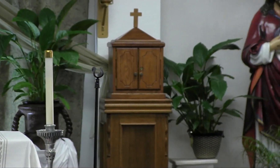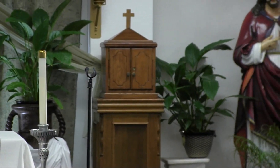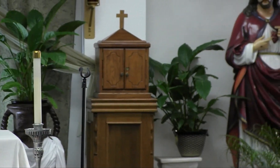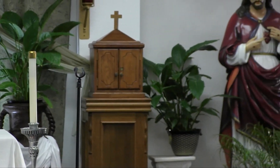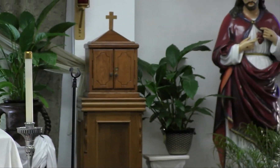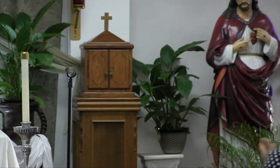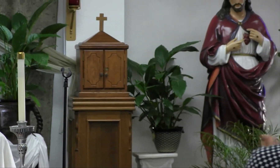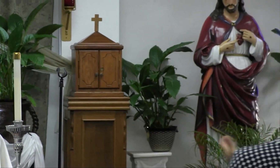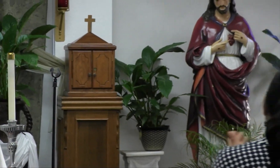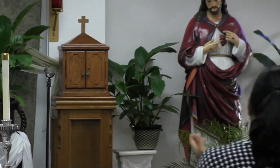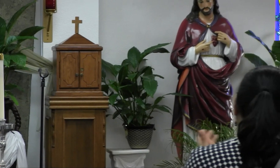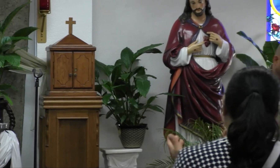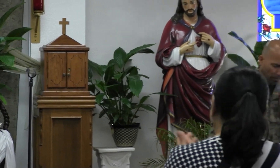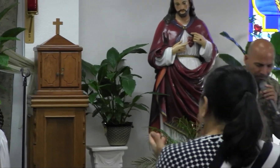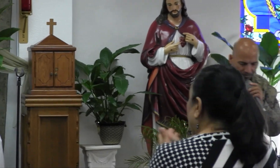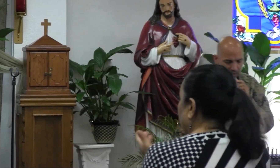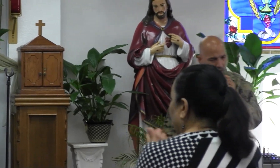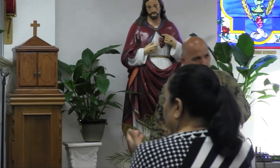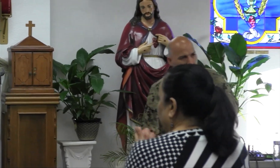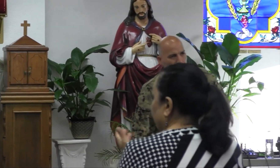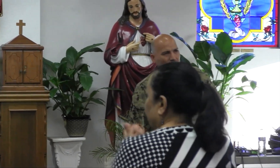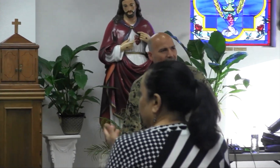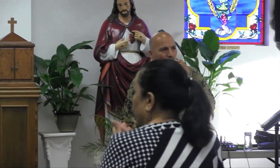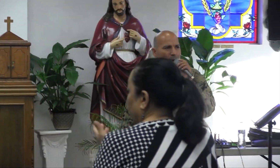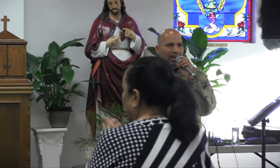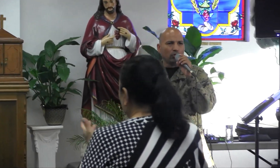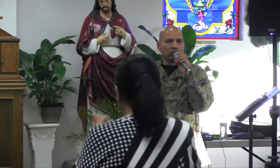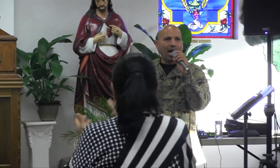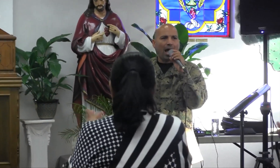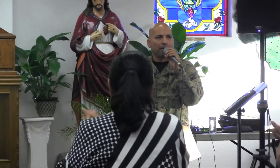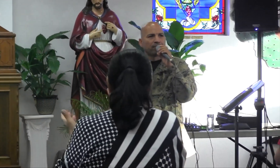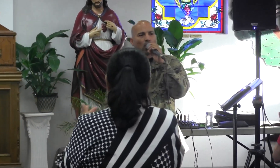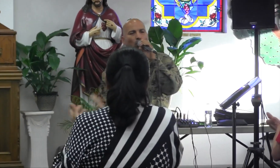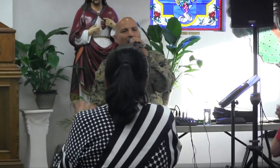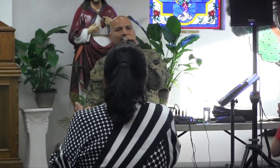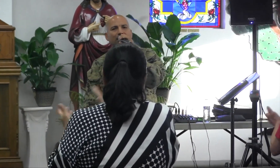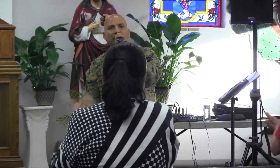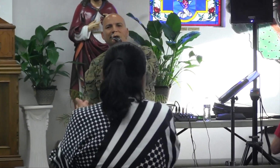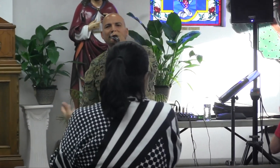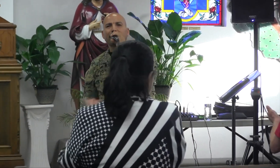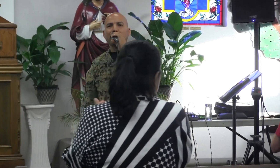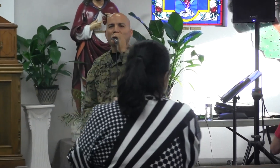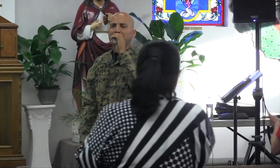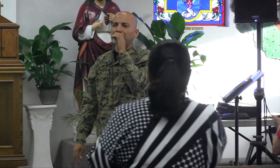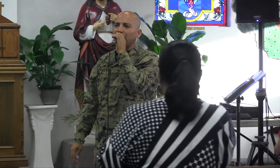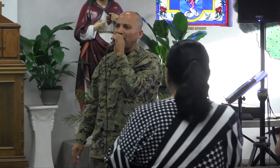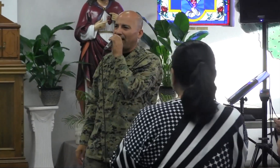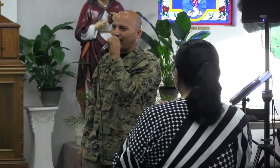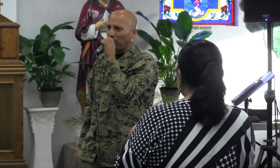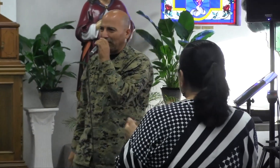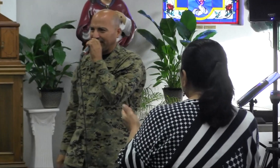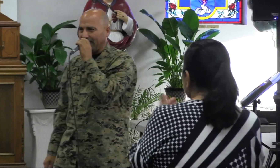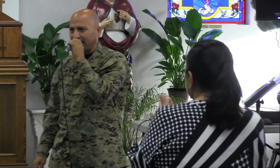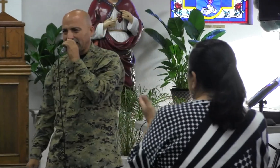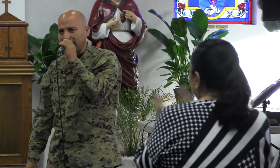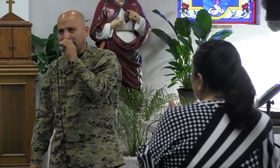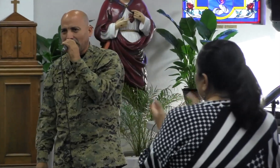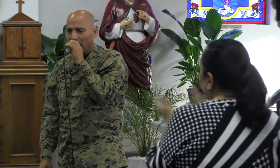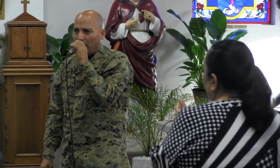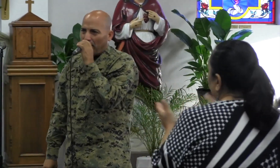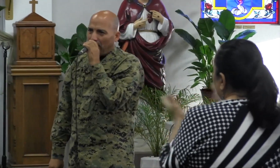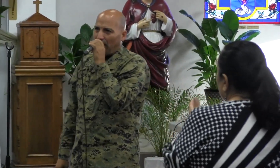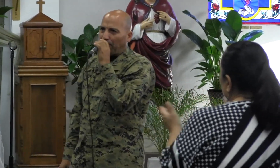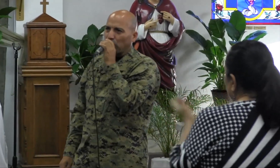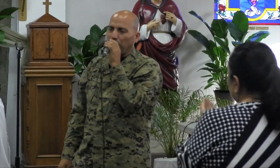Dale fuerte el aplauso al Espíritu Santo. Yo te hago una pregunta, ¿cuántas veces debemos de perdonar? ¿Cuántas? ¿Qué